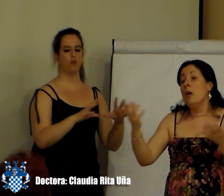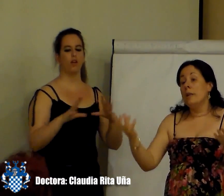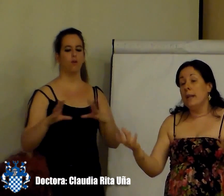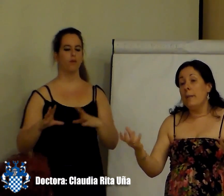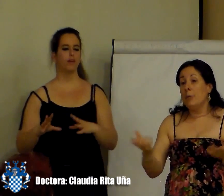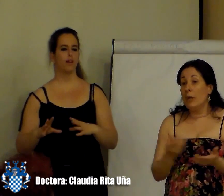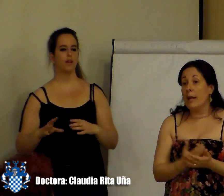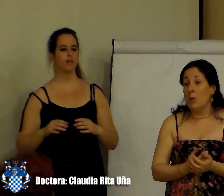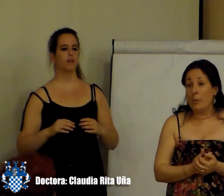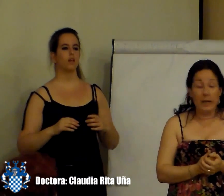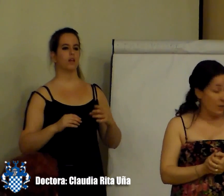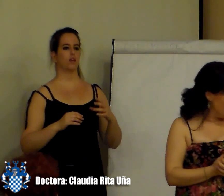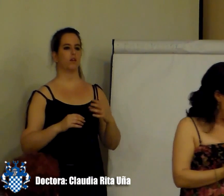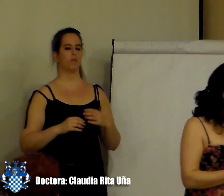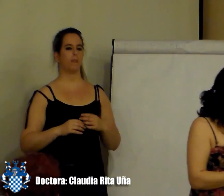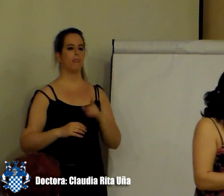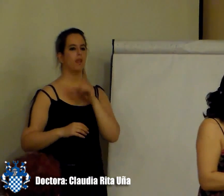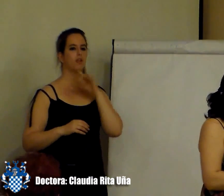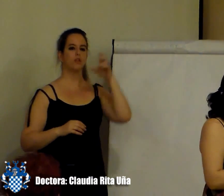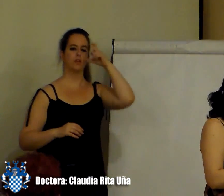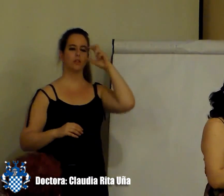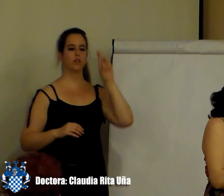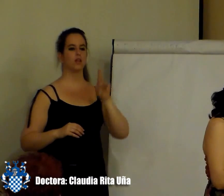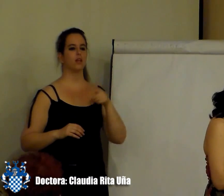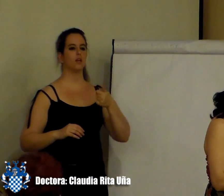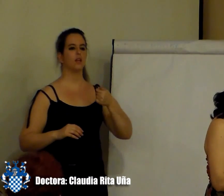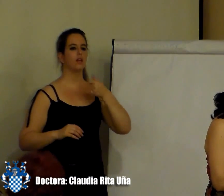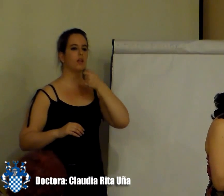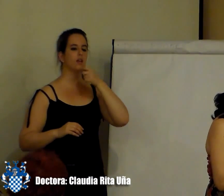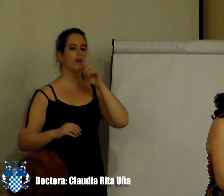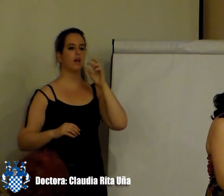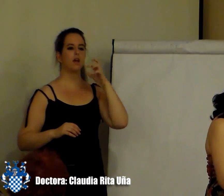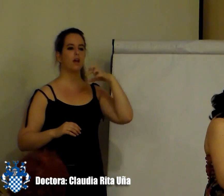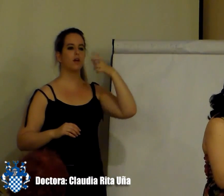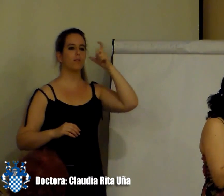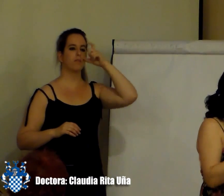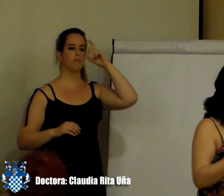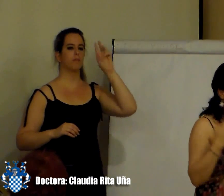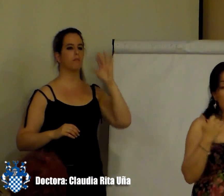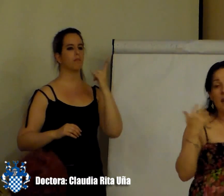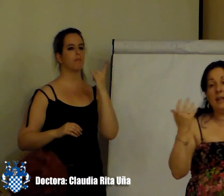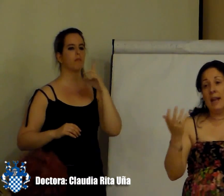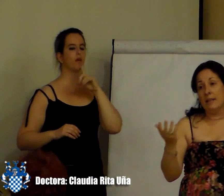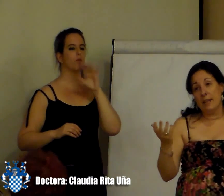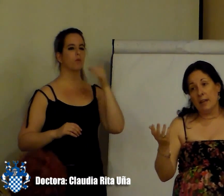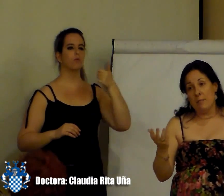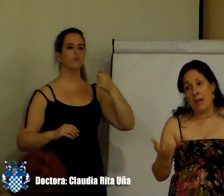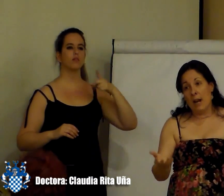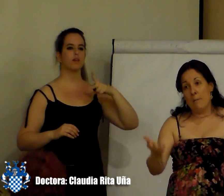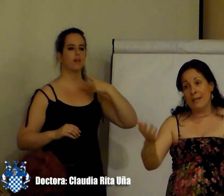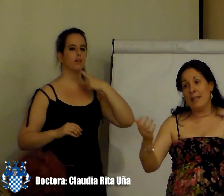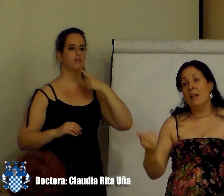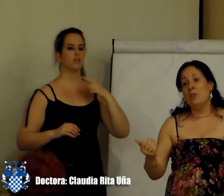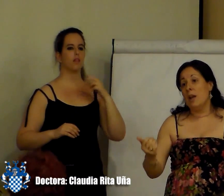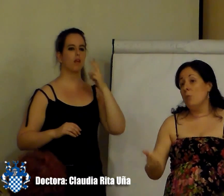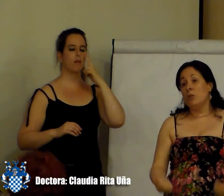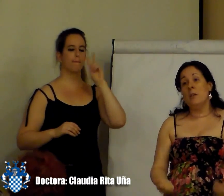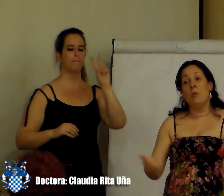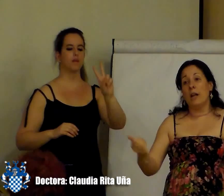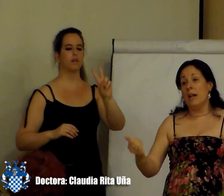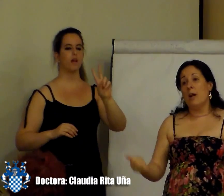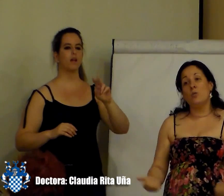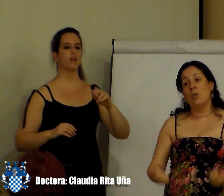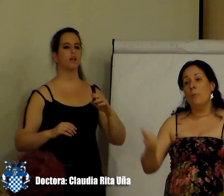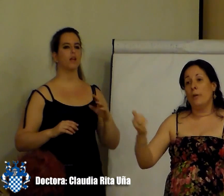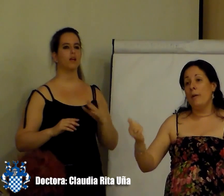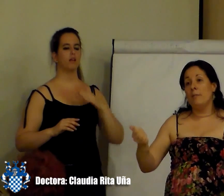o terapeutas que lo pueden ayudar para lograr un objetivo, y que tienen que mirar hacia adelante, que mirar al pasado y al motivo